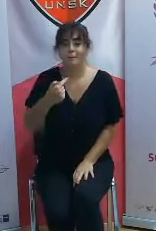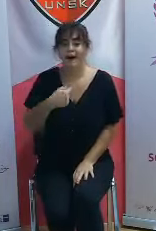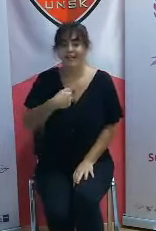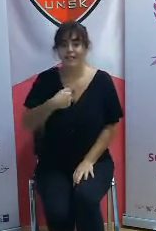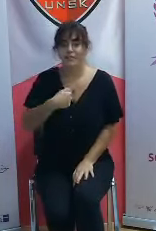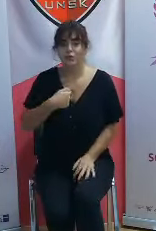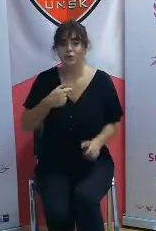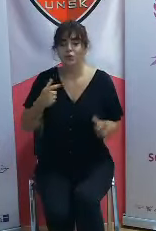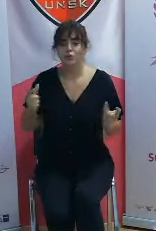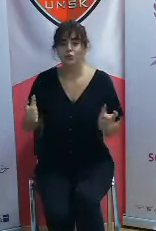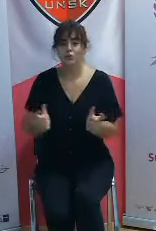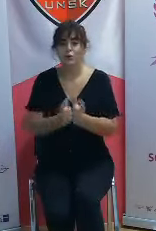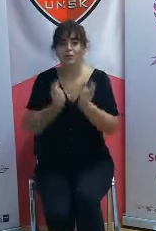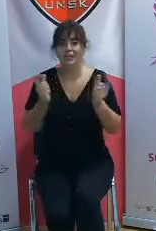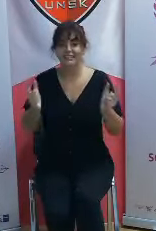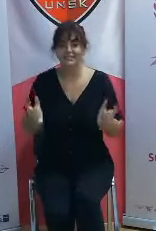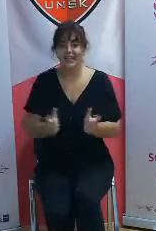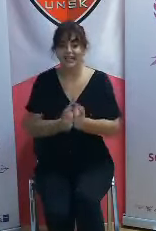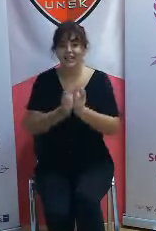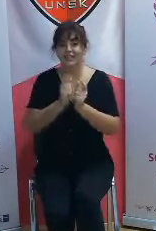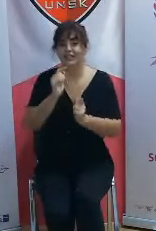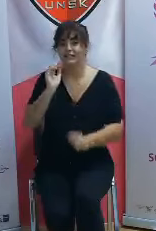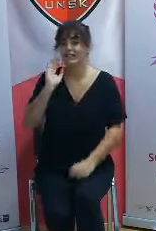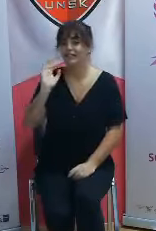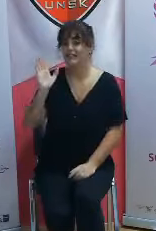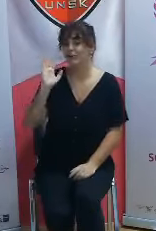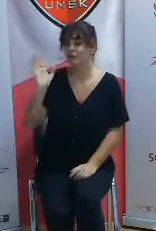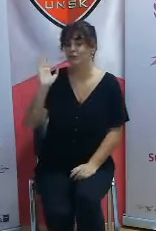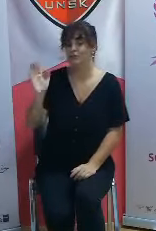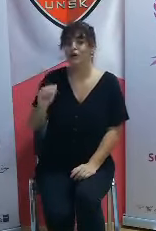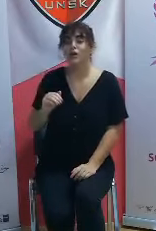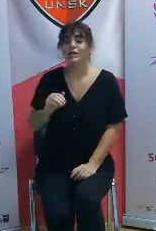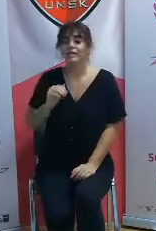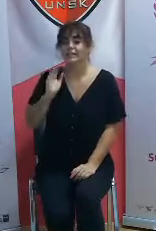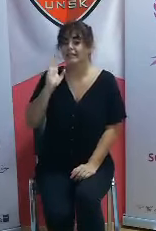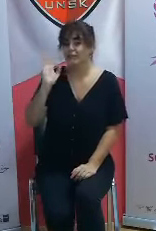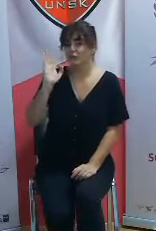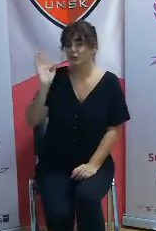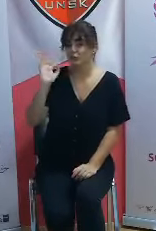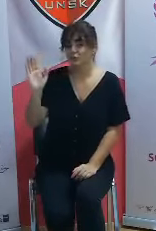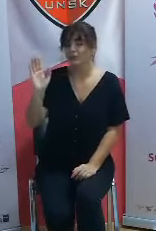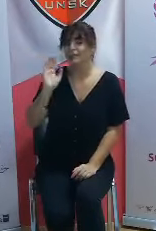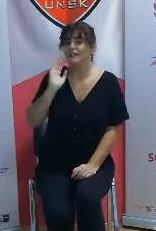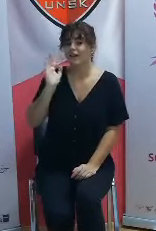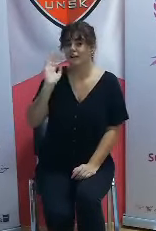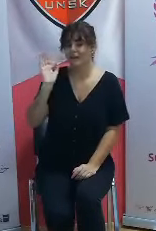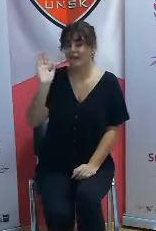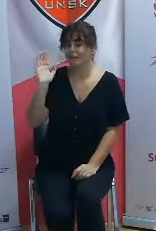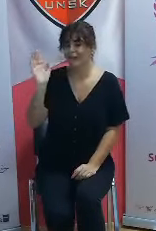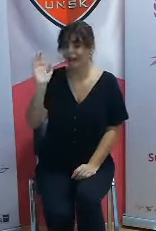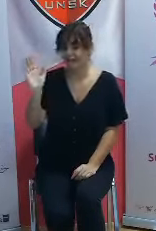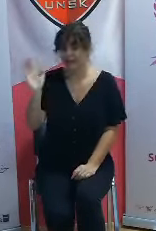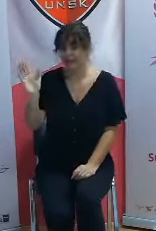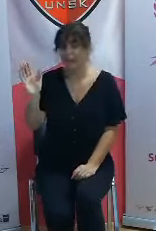Ben toplantıya gidiyorum. Gidiyorum. Devam eden bir eylem.